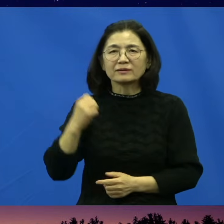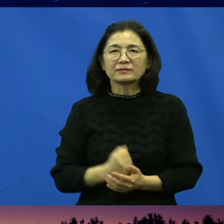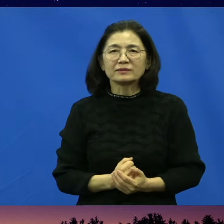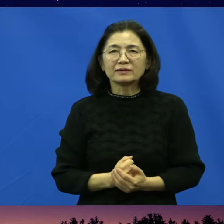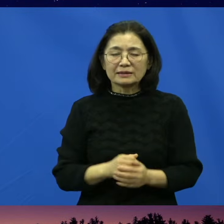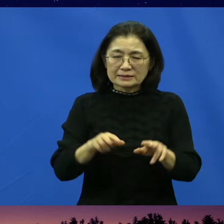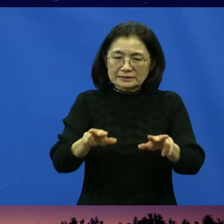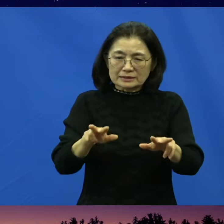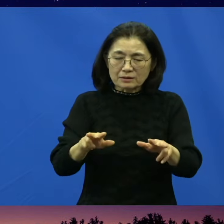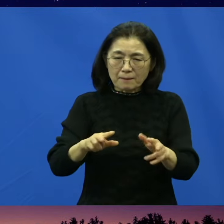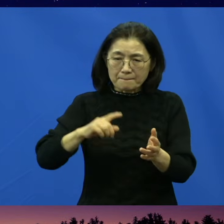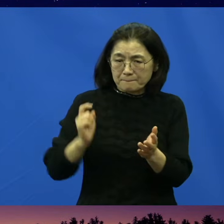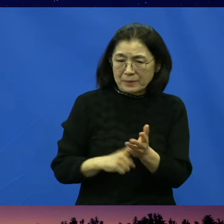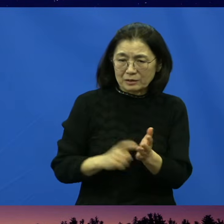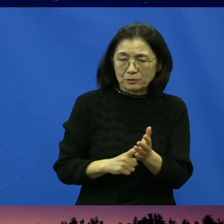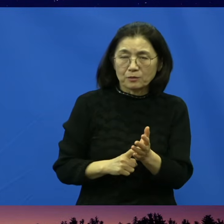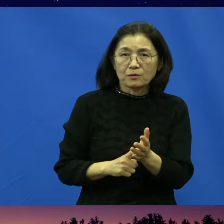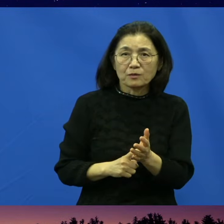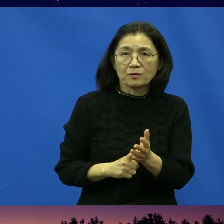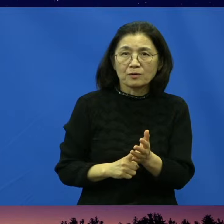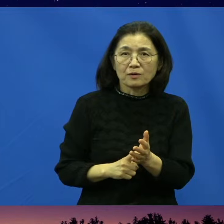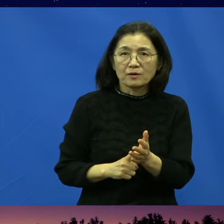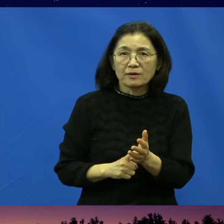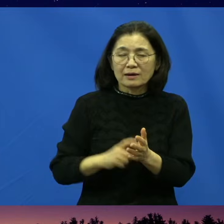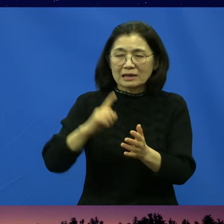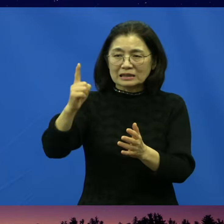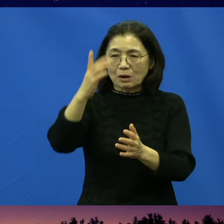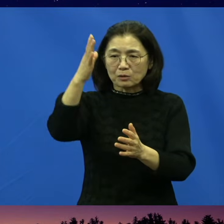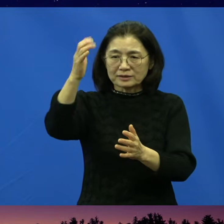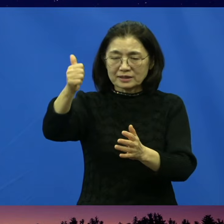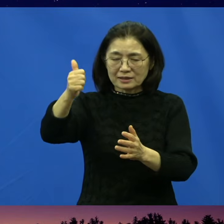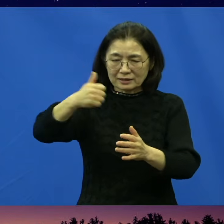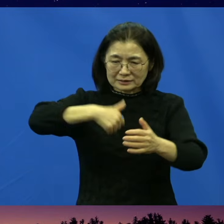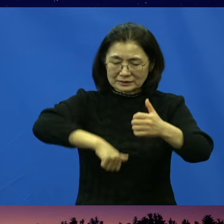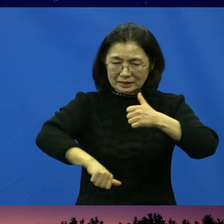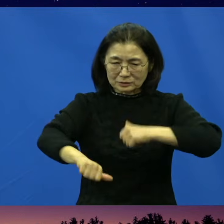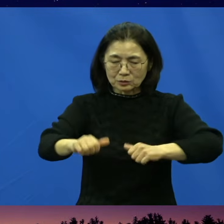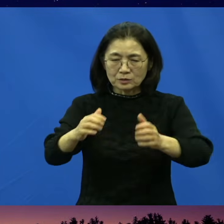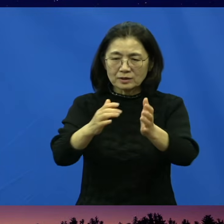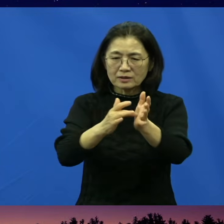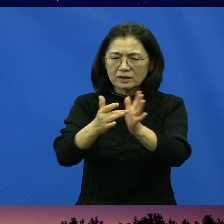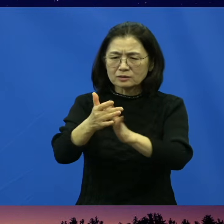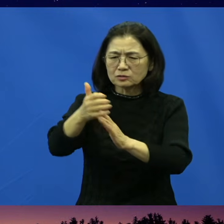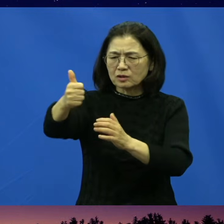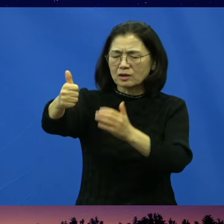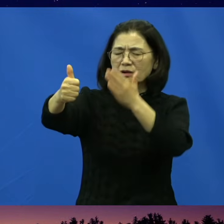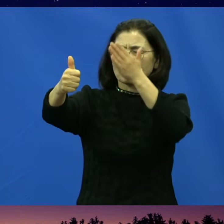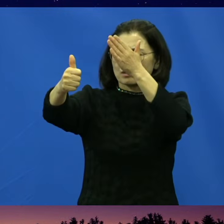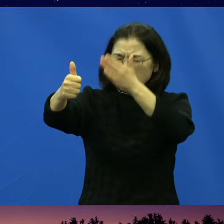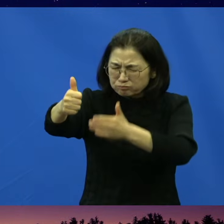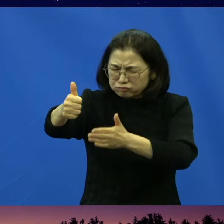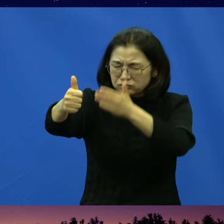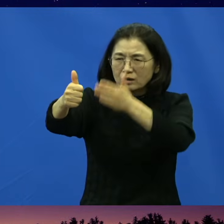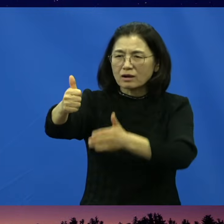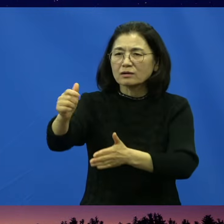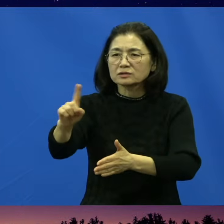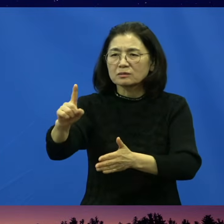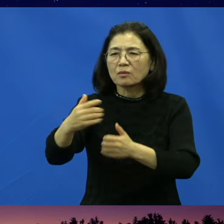당장 다윗의 자손 예수 앞에서 내가 그분 앞에 구할 것은 은혜밖에 없다는